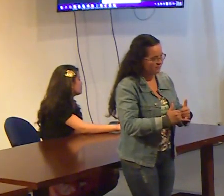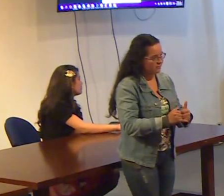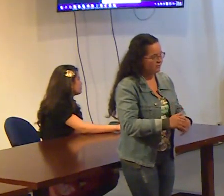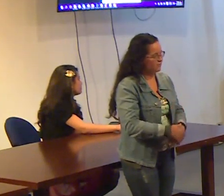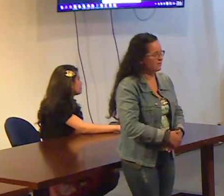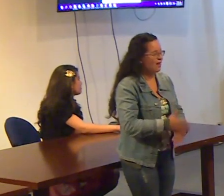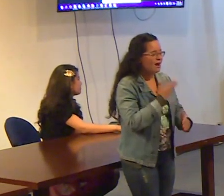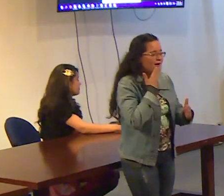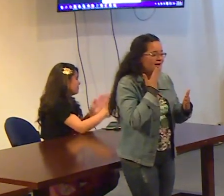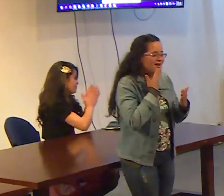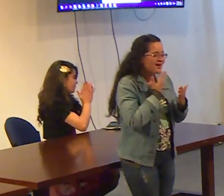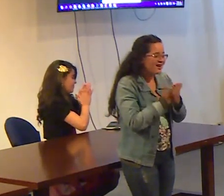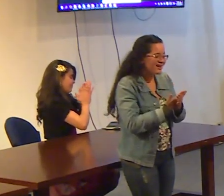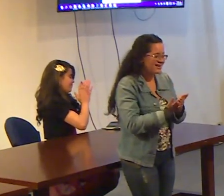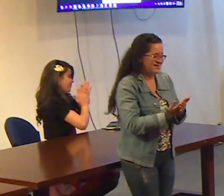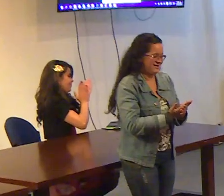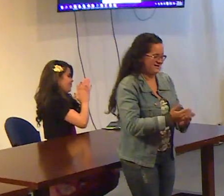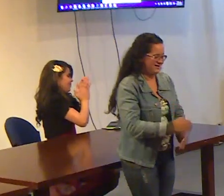Gracias.